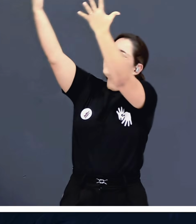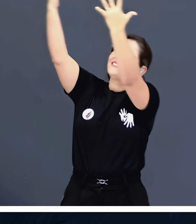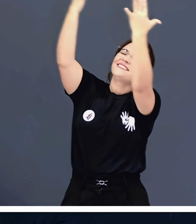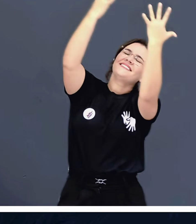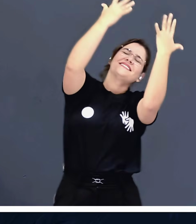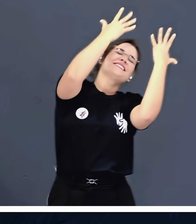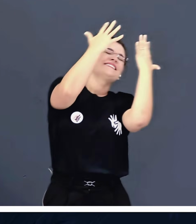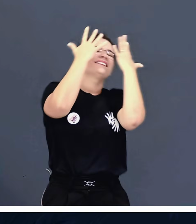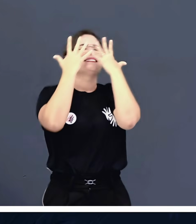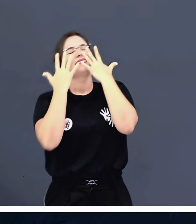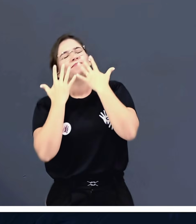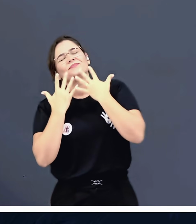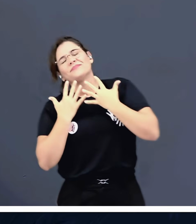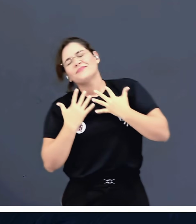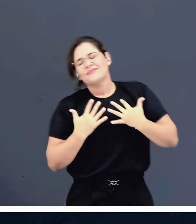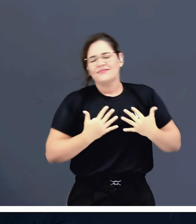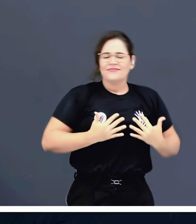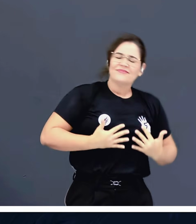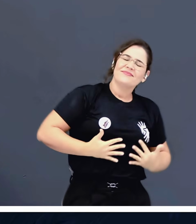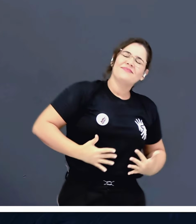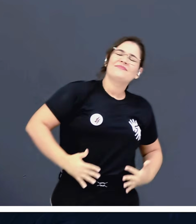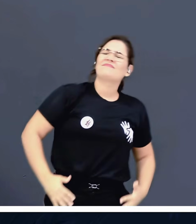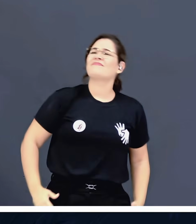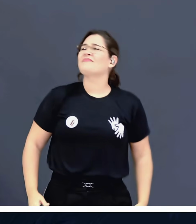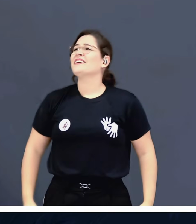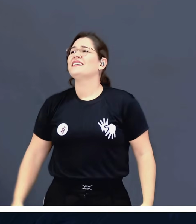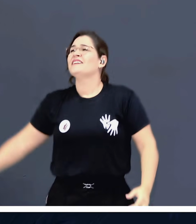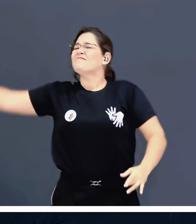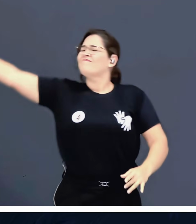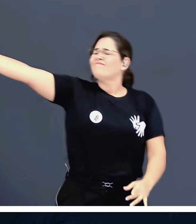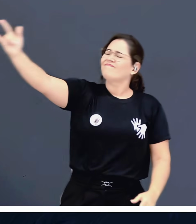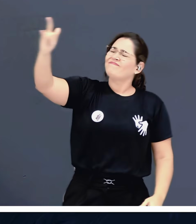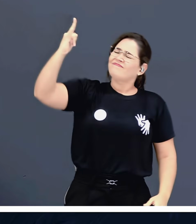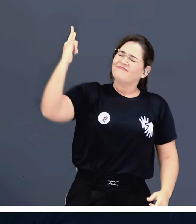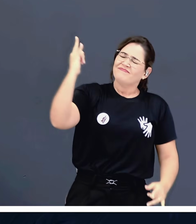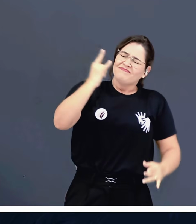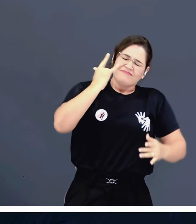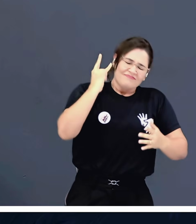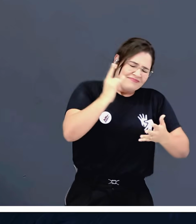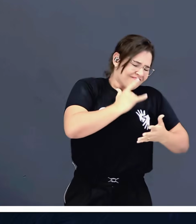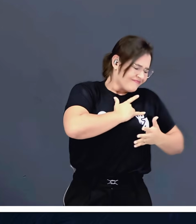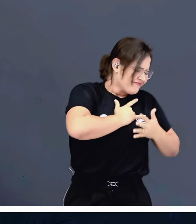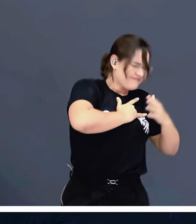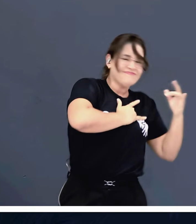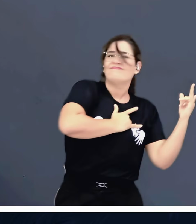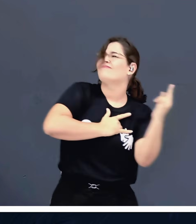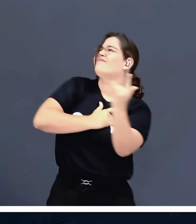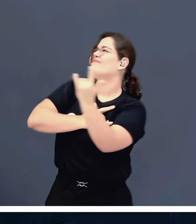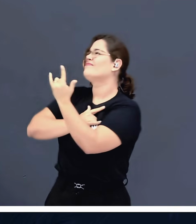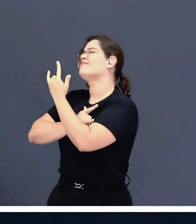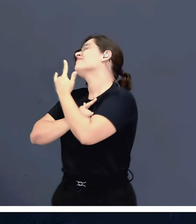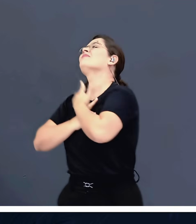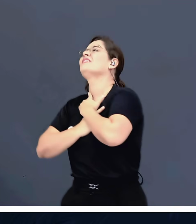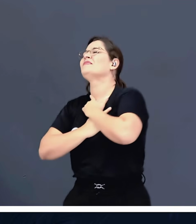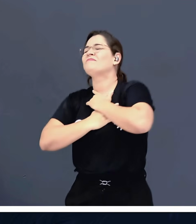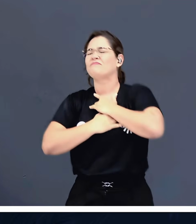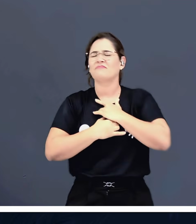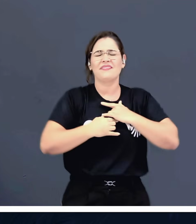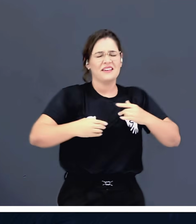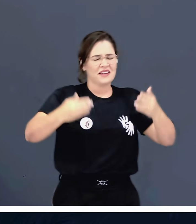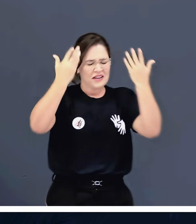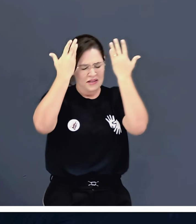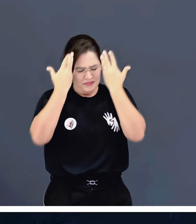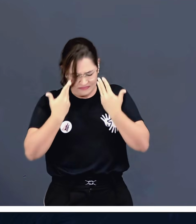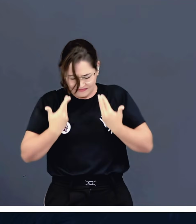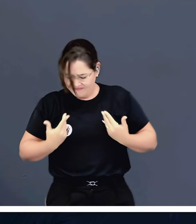por toda a graça que me deu, todo o amor que ofereceu,